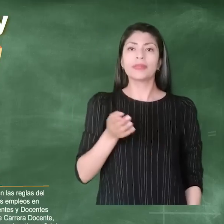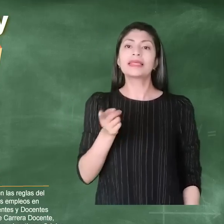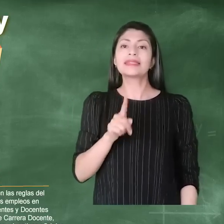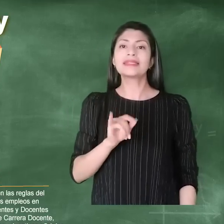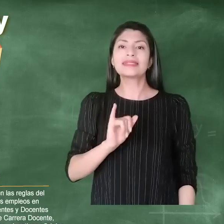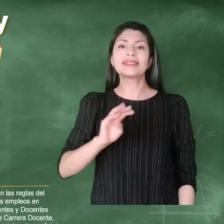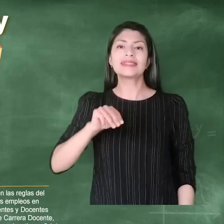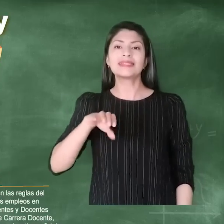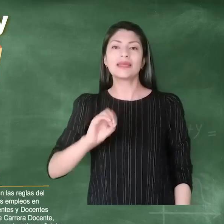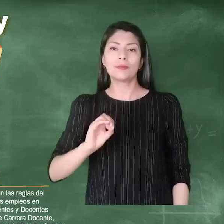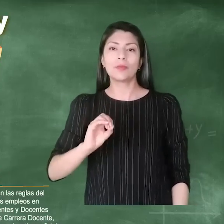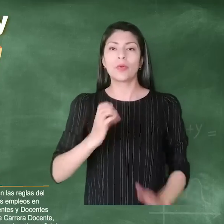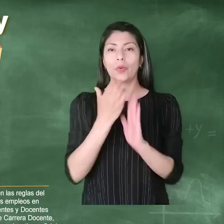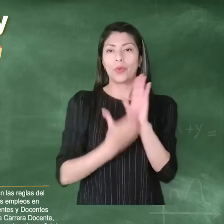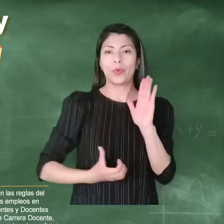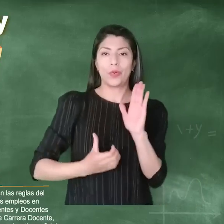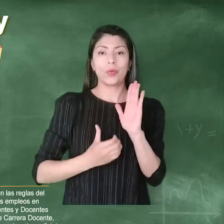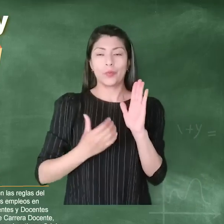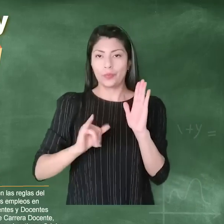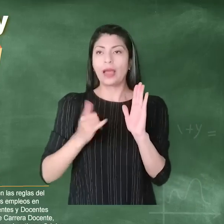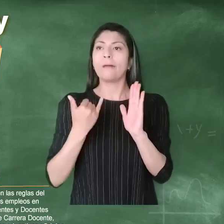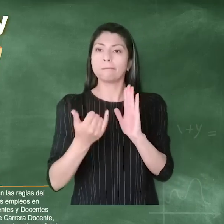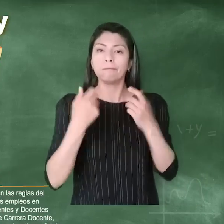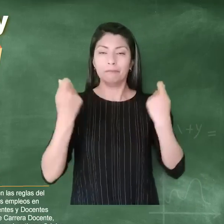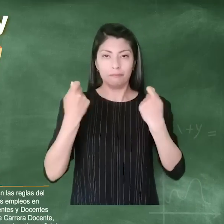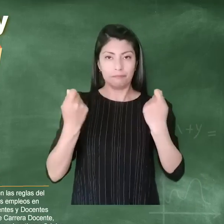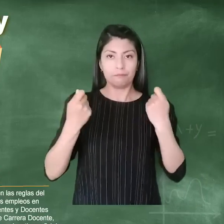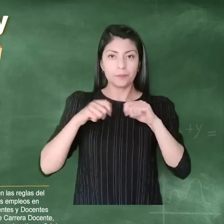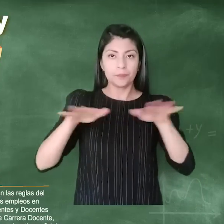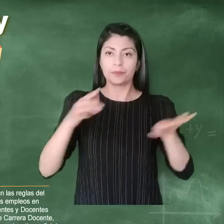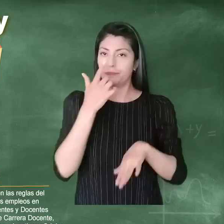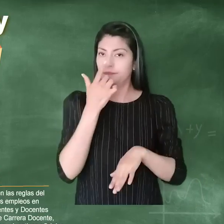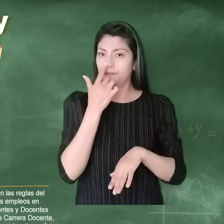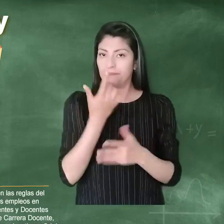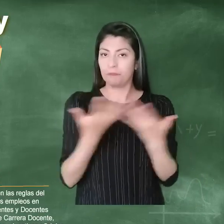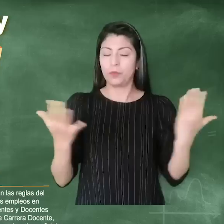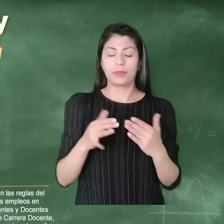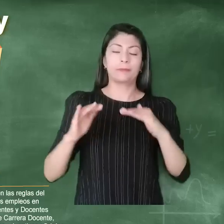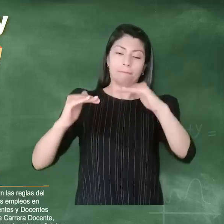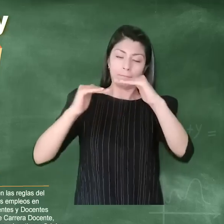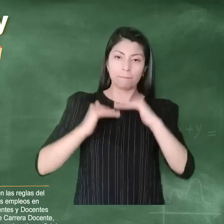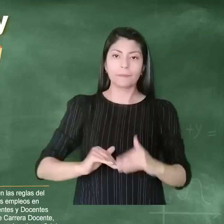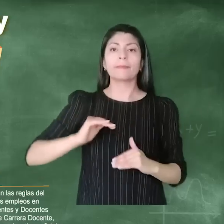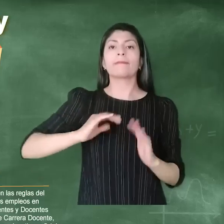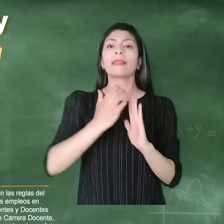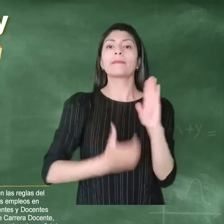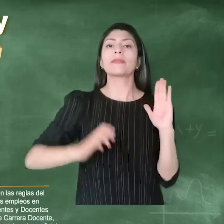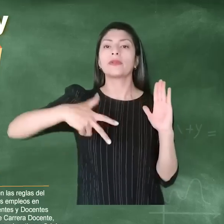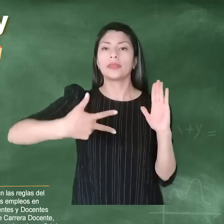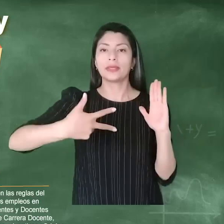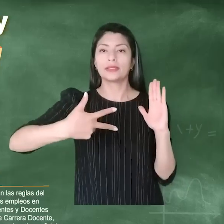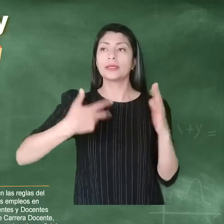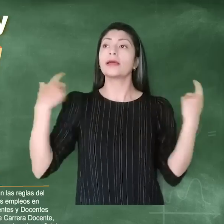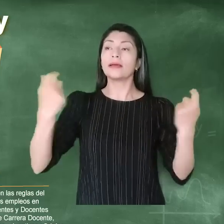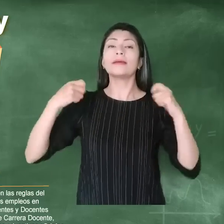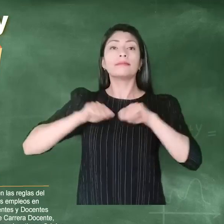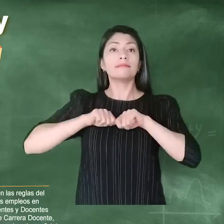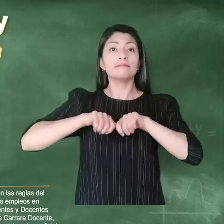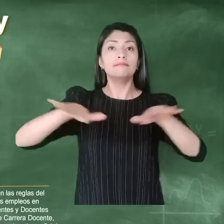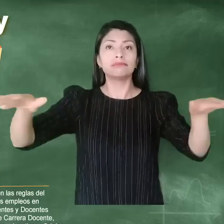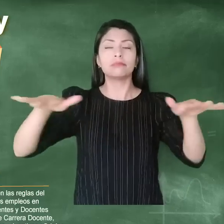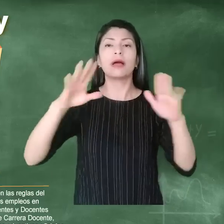www.cnsc.gov.co, enlace SLMO. Capítulo 3. Divulgación de la convocatoria e